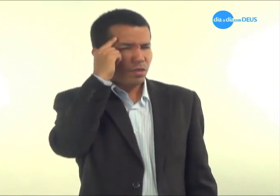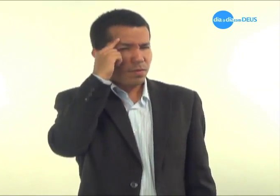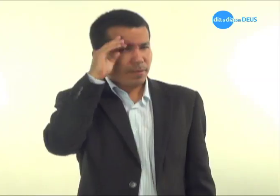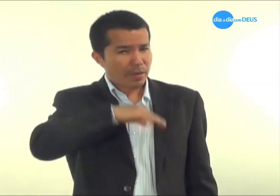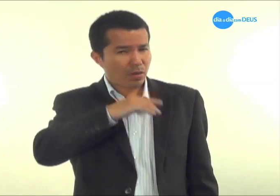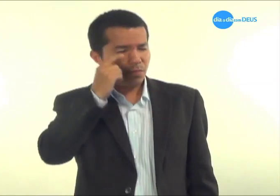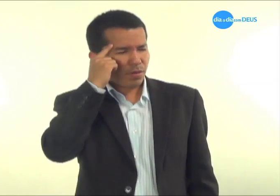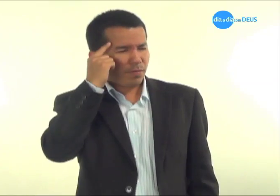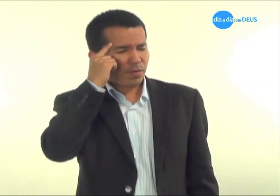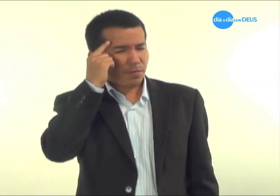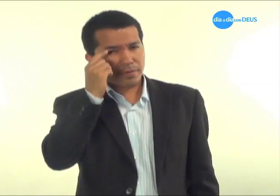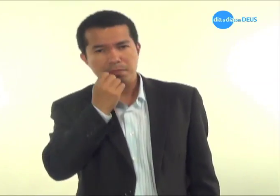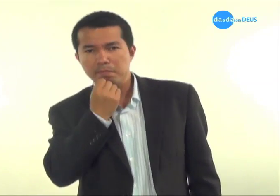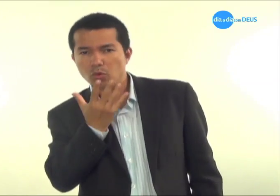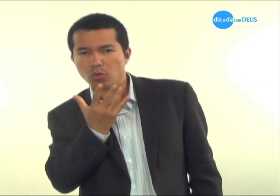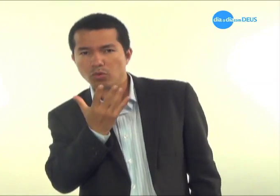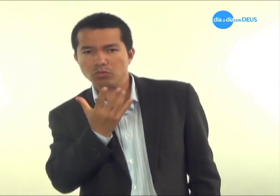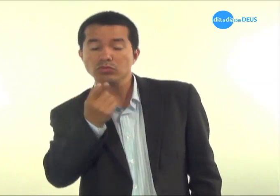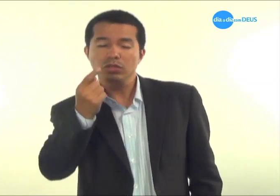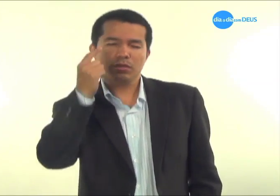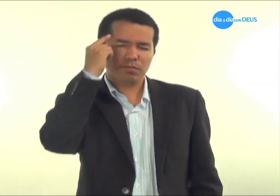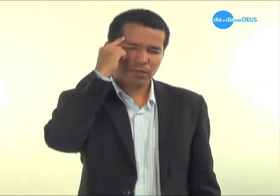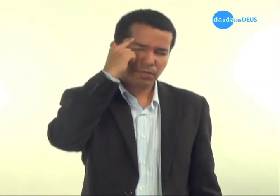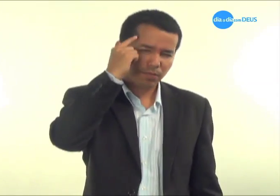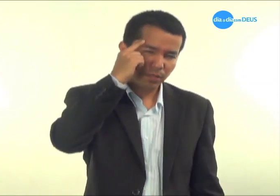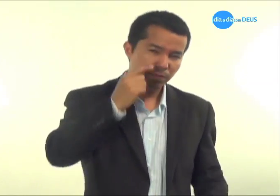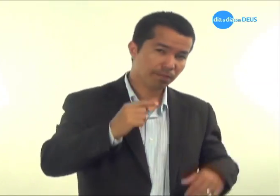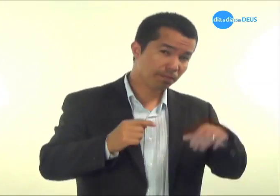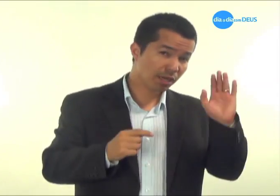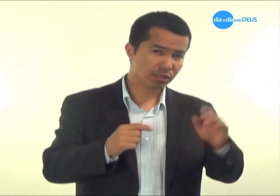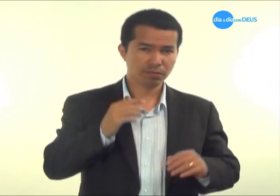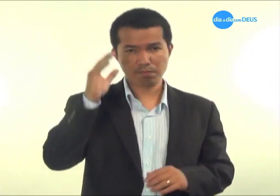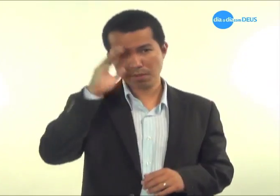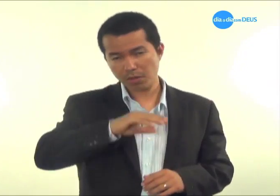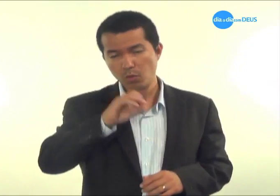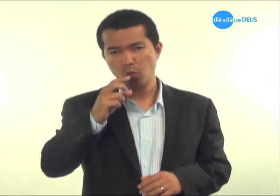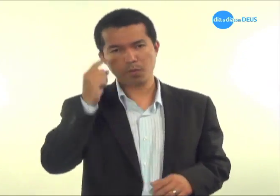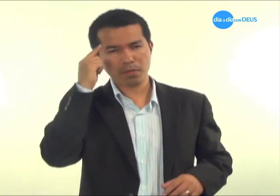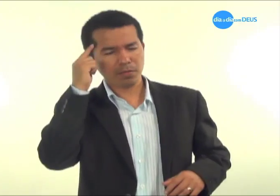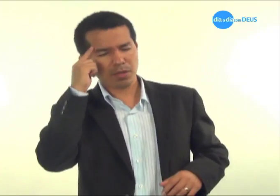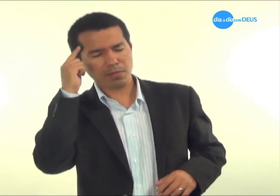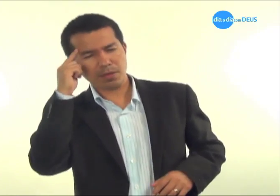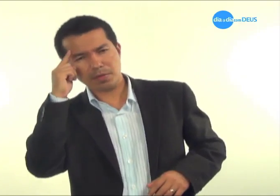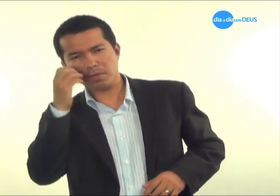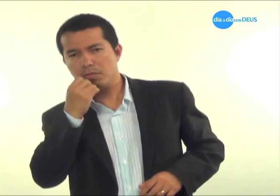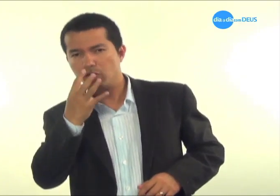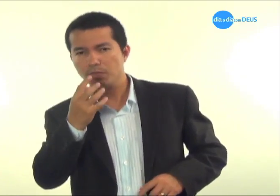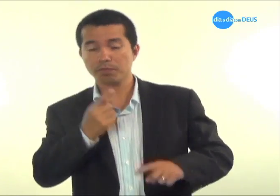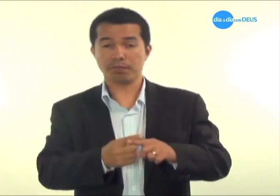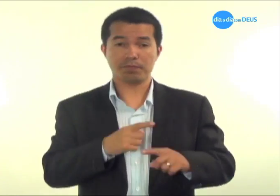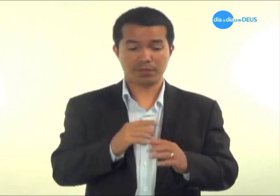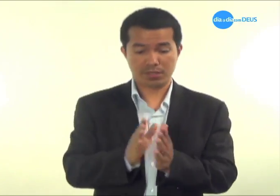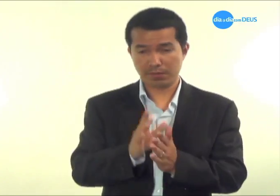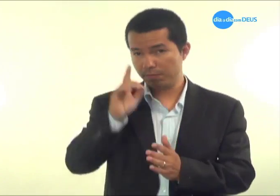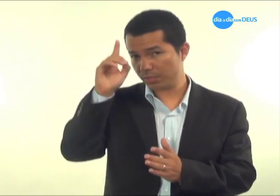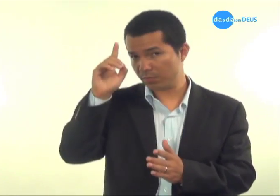bons é o que é importante. Porque a Bíblia está dizendo que Satanás anda passeando pelas nossas